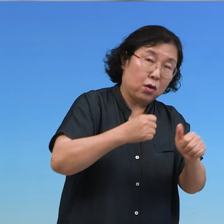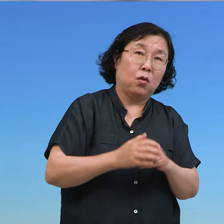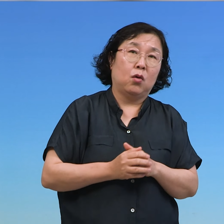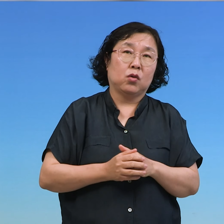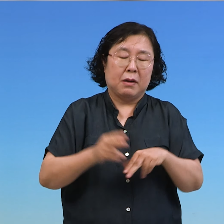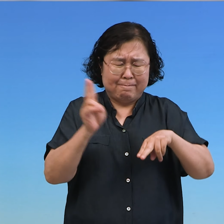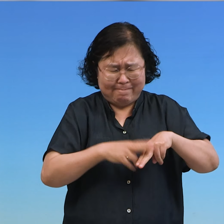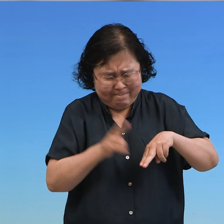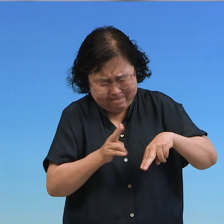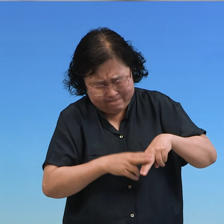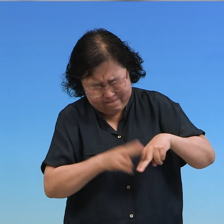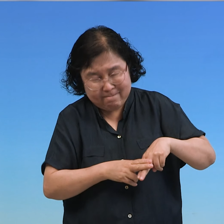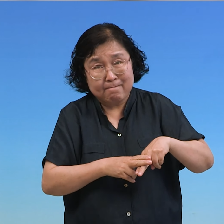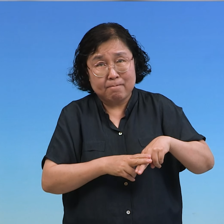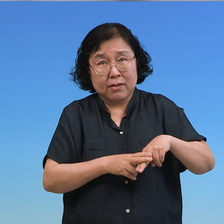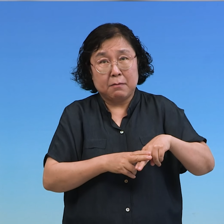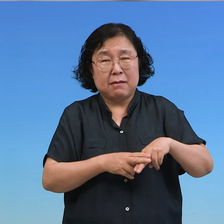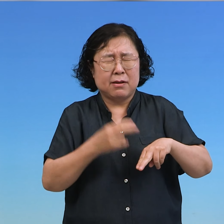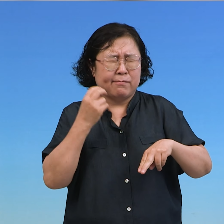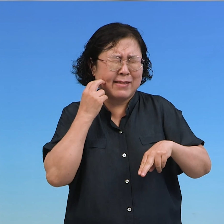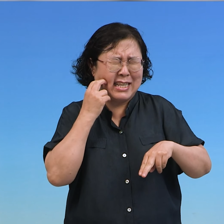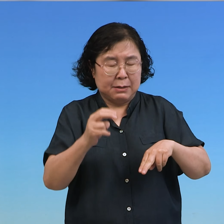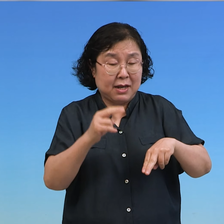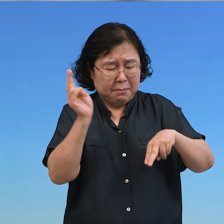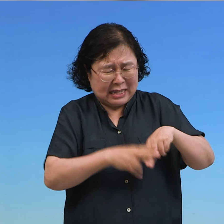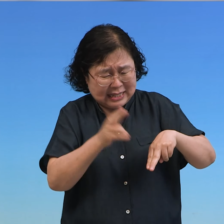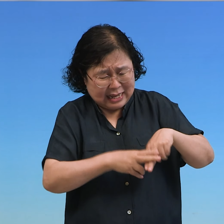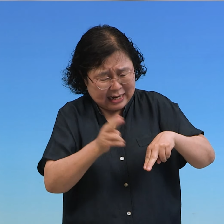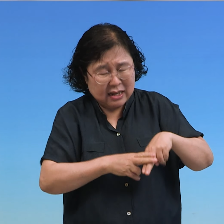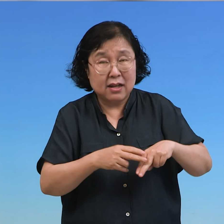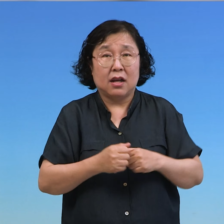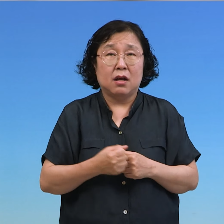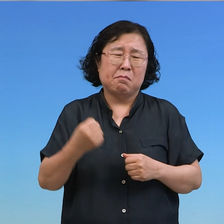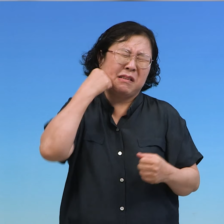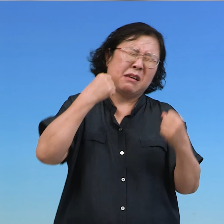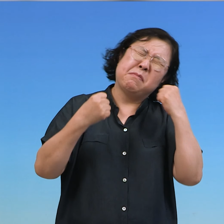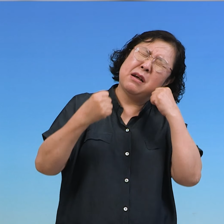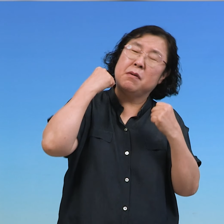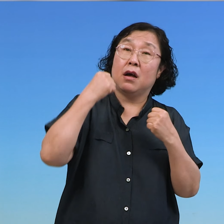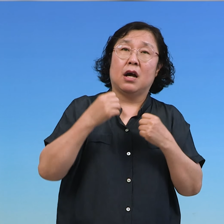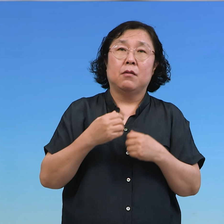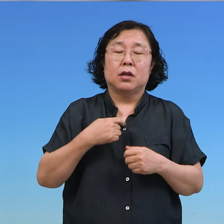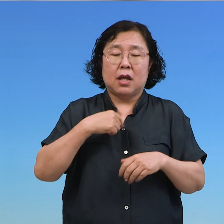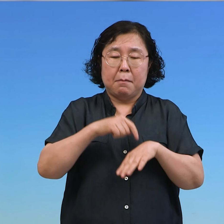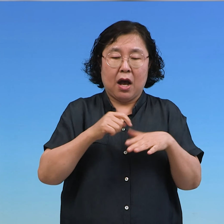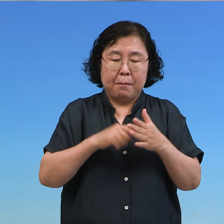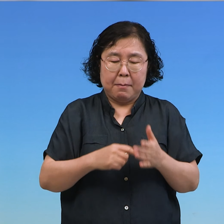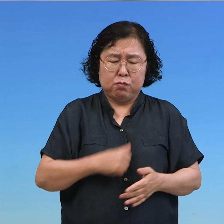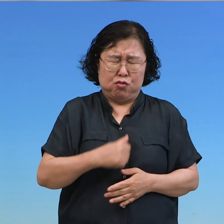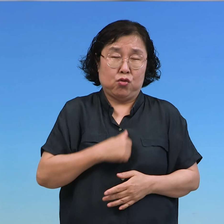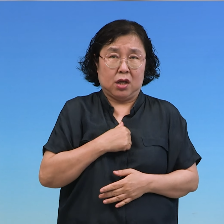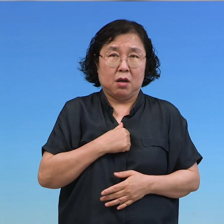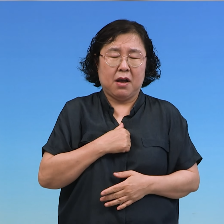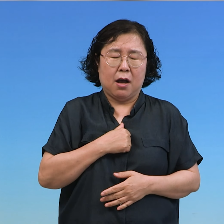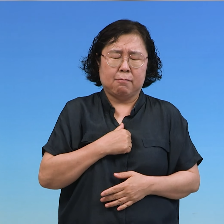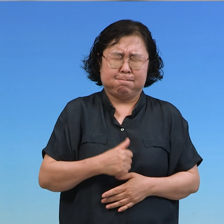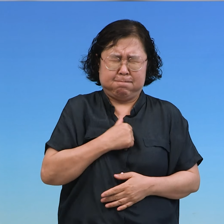몽둥이로 엉덩이가 피가 베일 정도로 그렇게 두들겨 맞고 그러면 상처를 받죠 분노가 생기죠